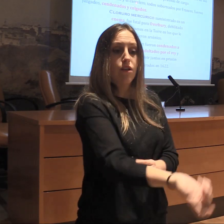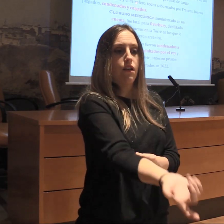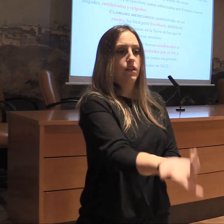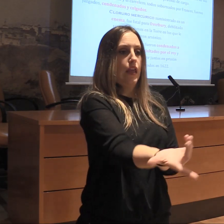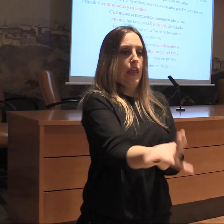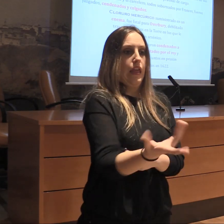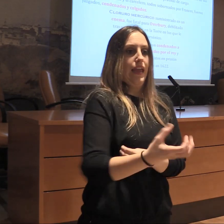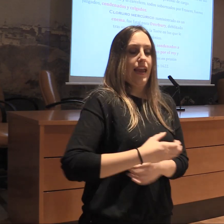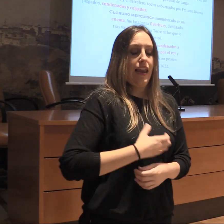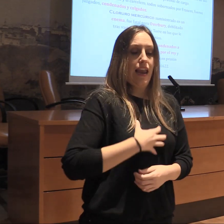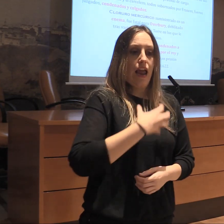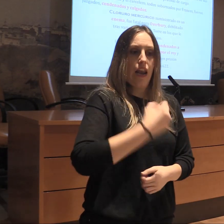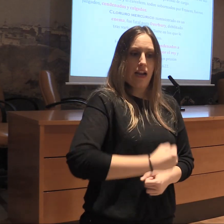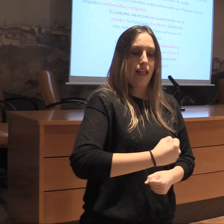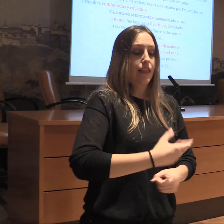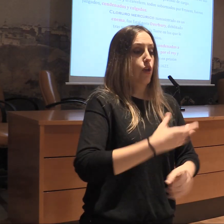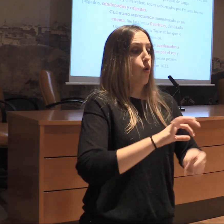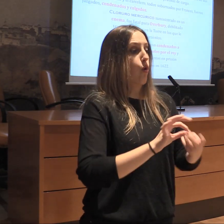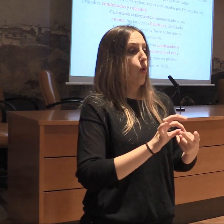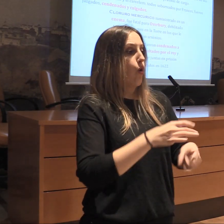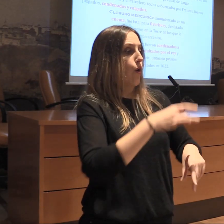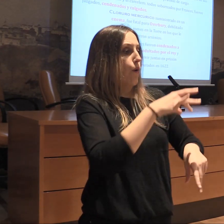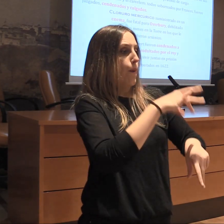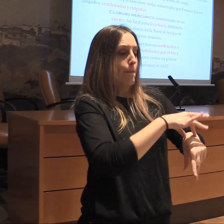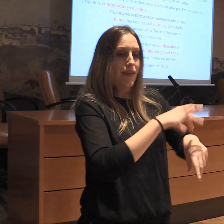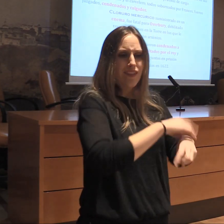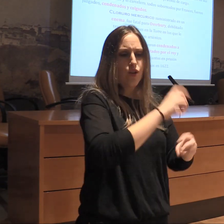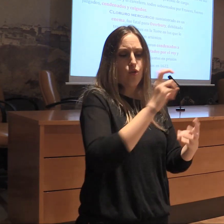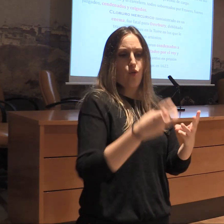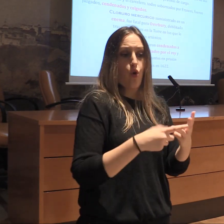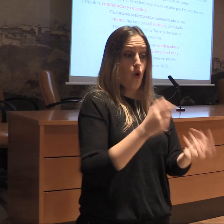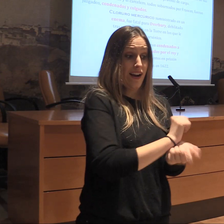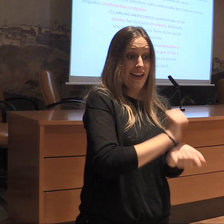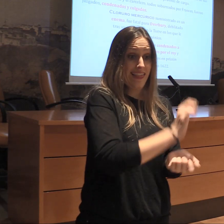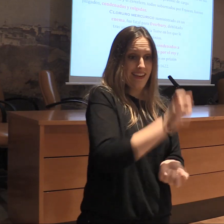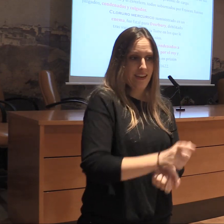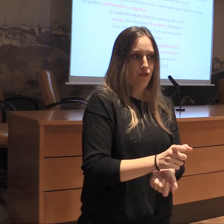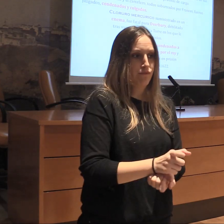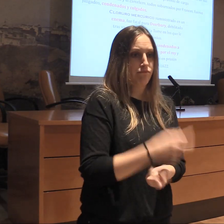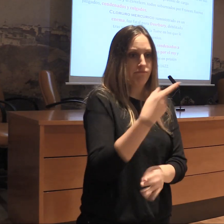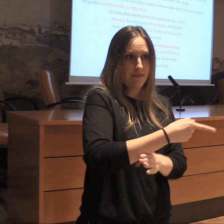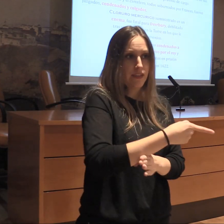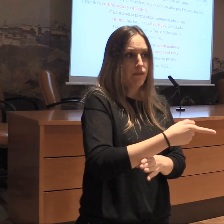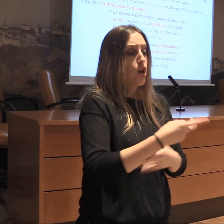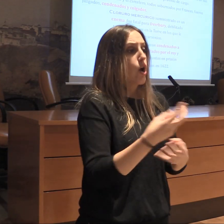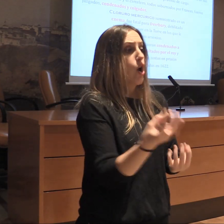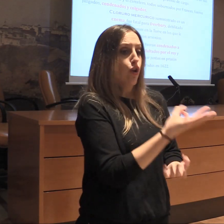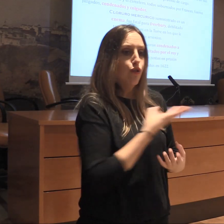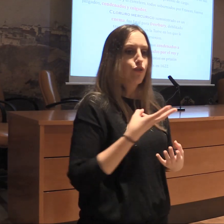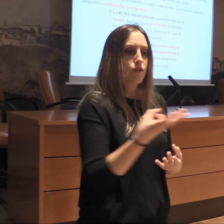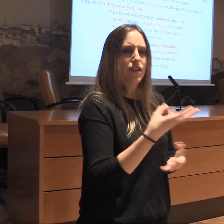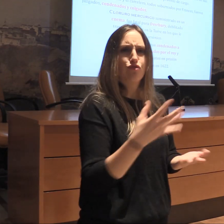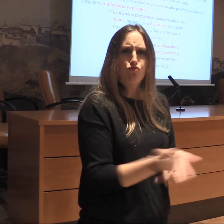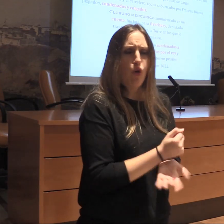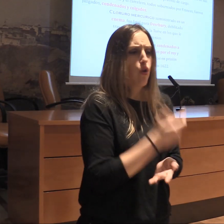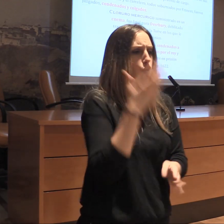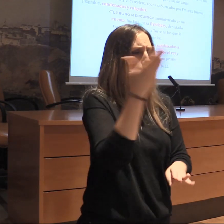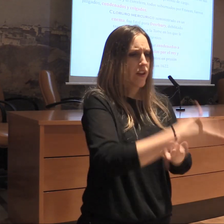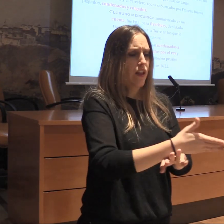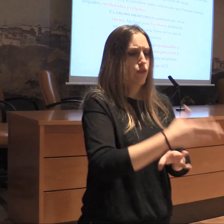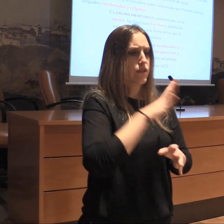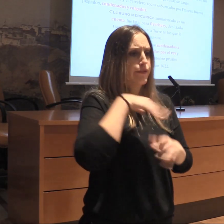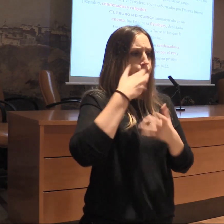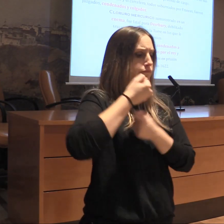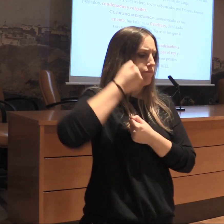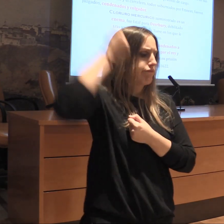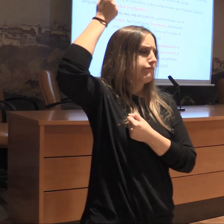el carcelero, que habían sido sobornados por Frances Howard, todos fueron condenados y colgados.